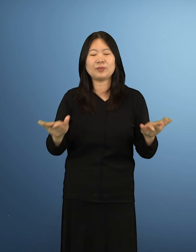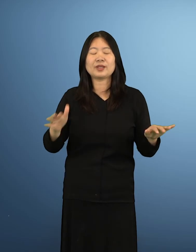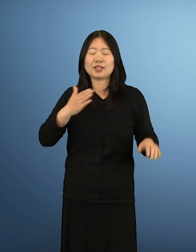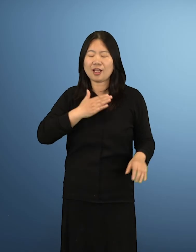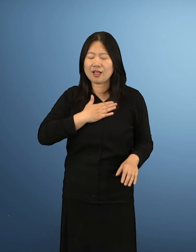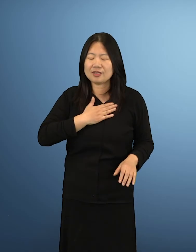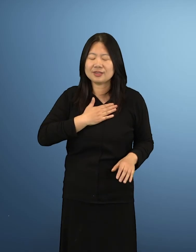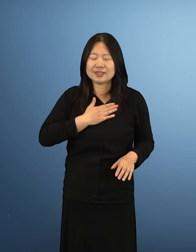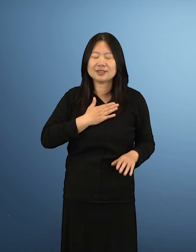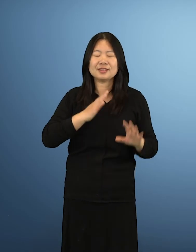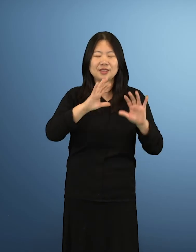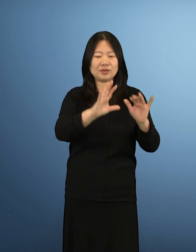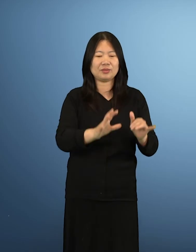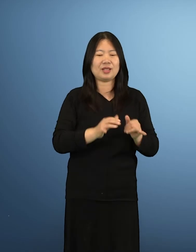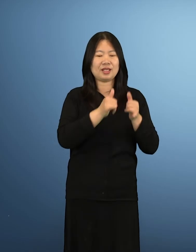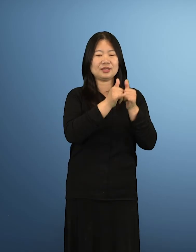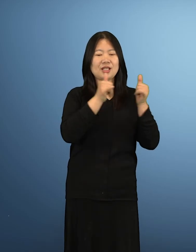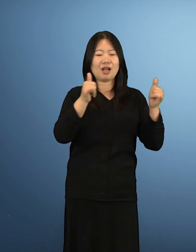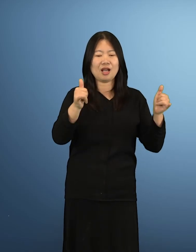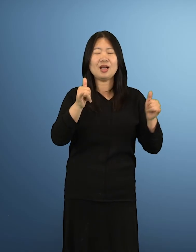내 백성이